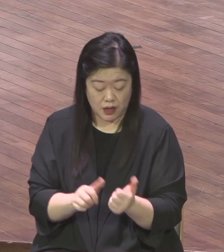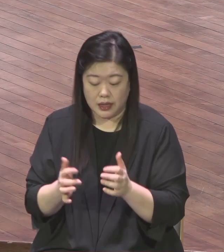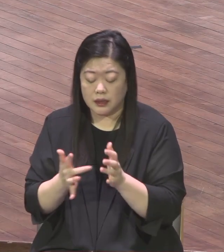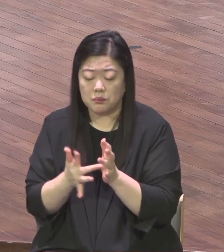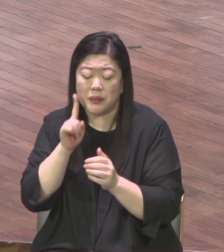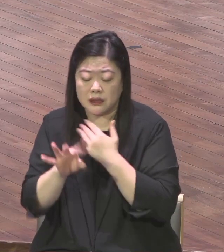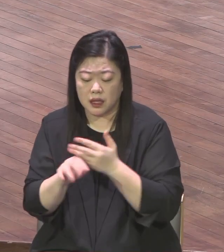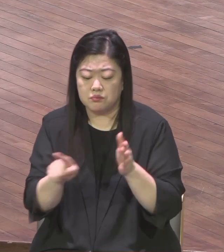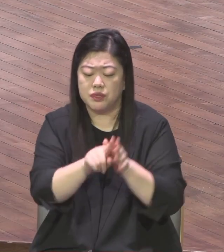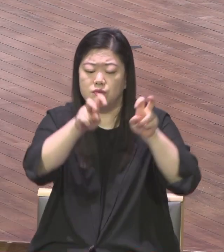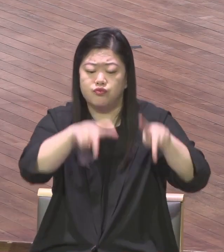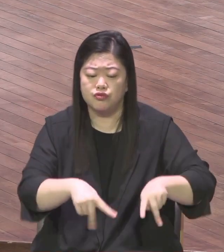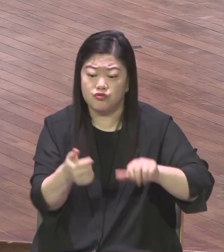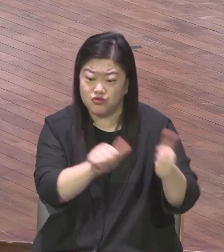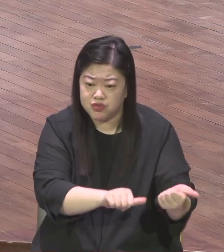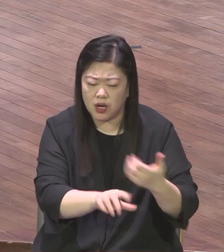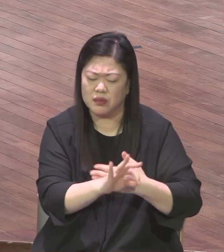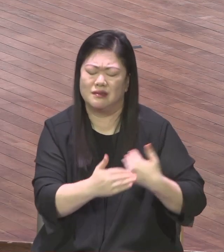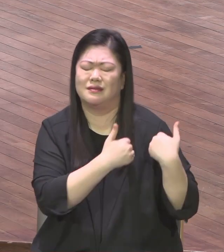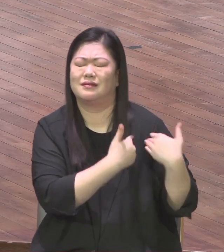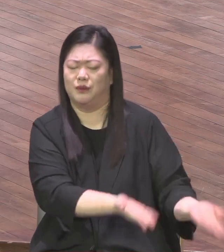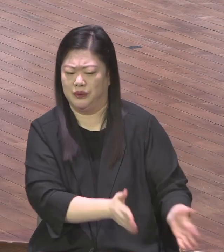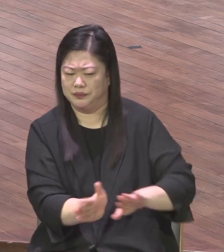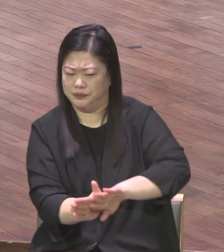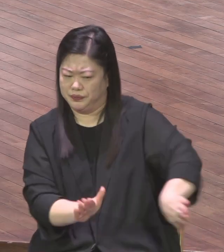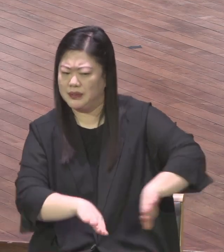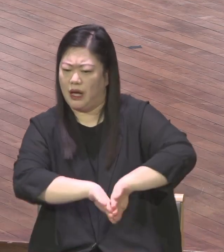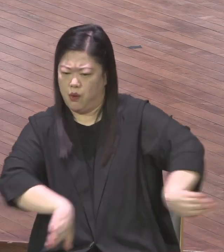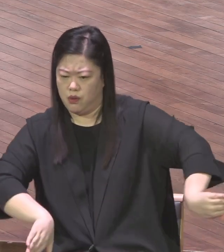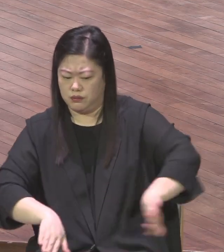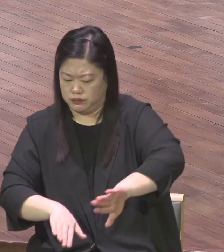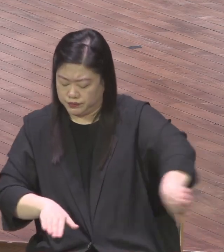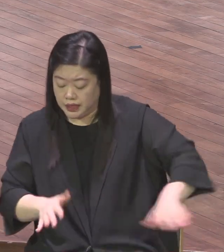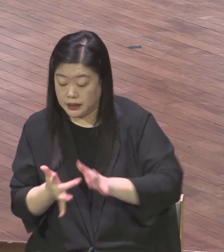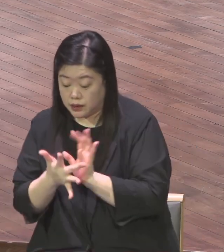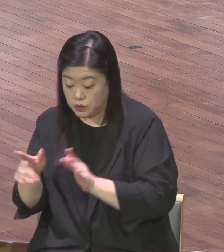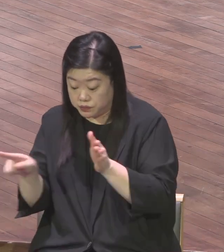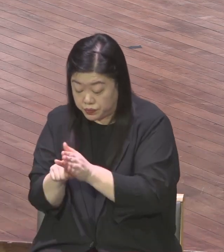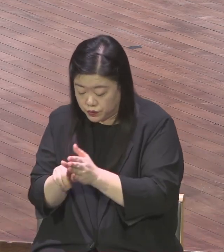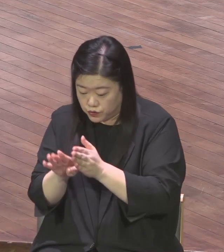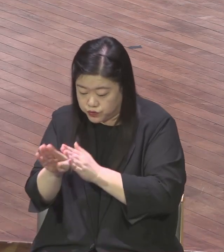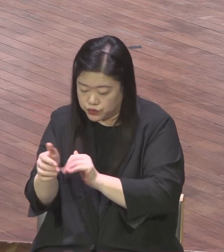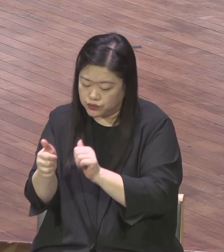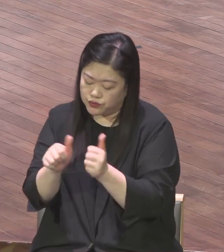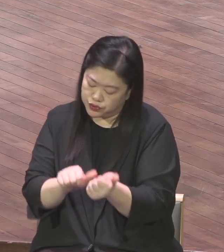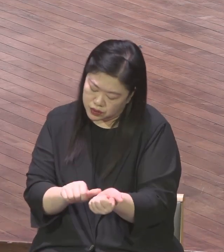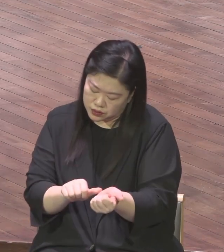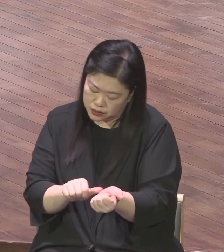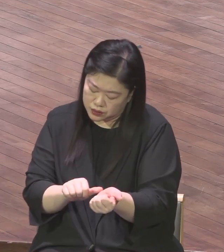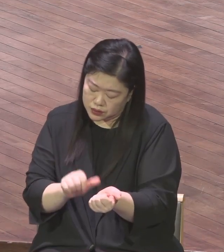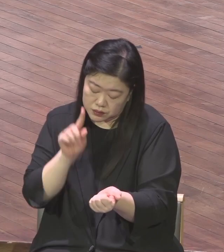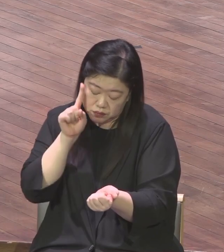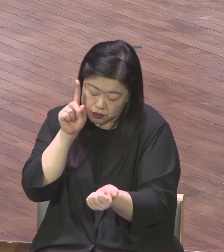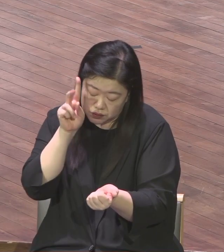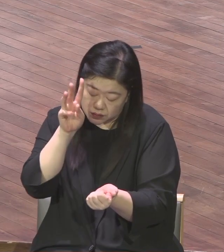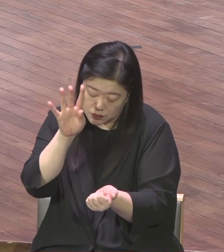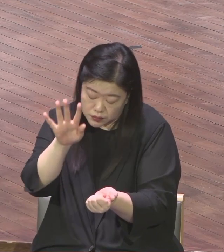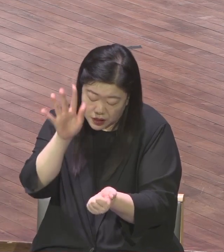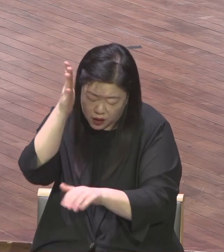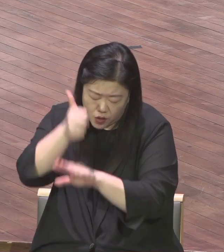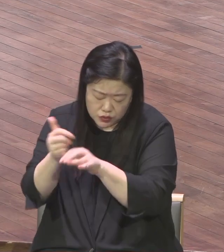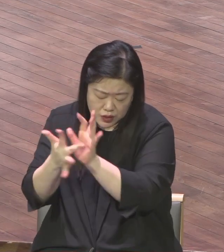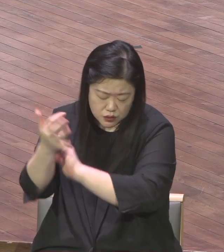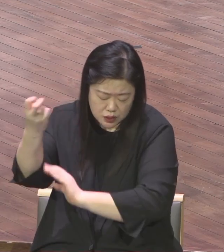자들, 그 자들은 부활을 하게 된다는 거죠. 예수님이 부활하신 것처럼. 예수님이